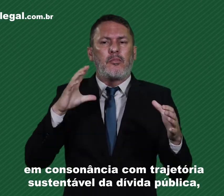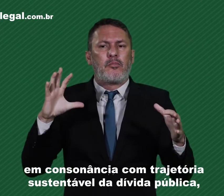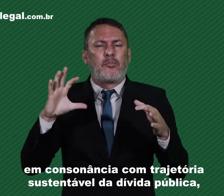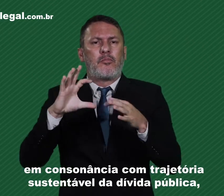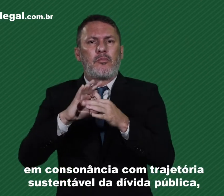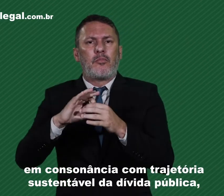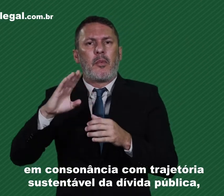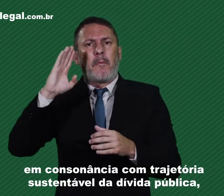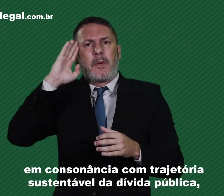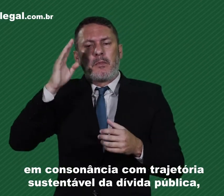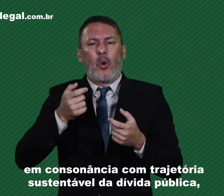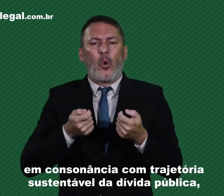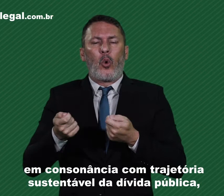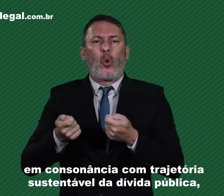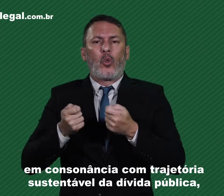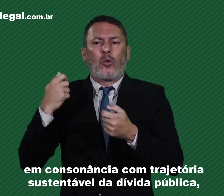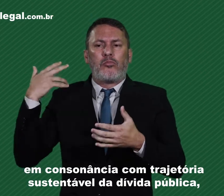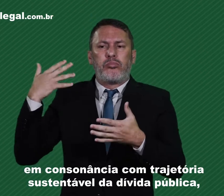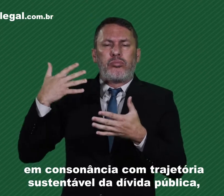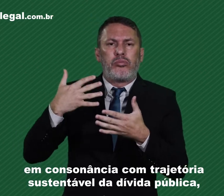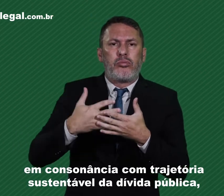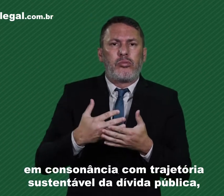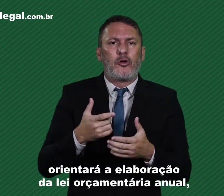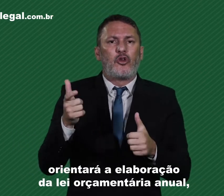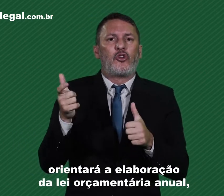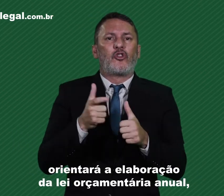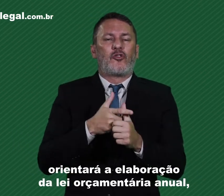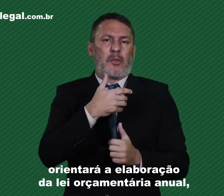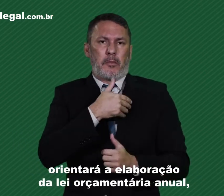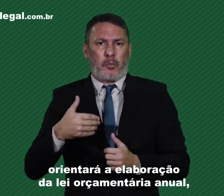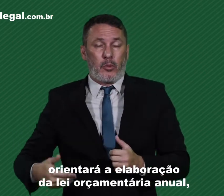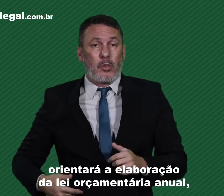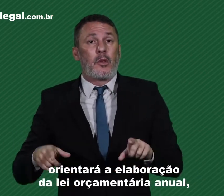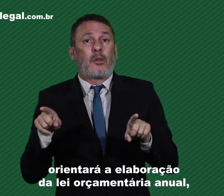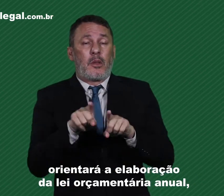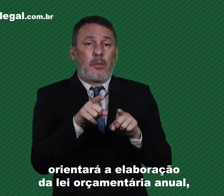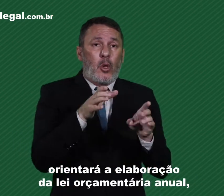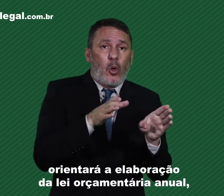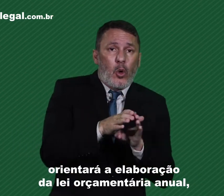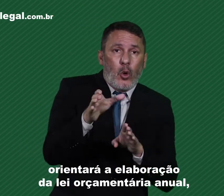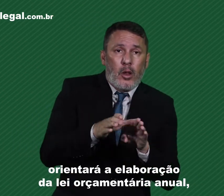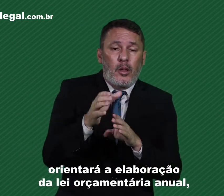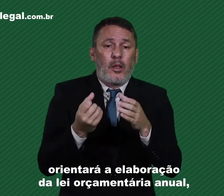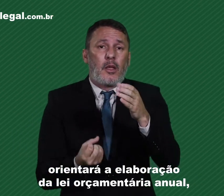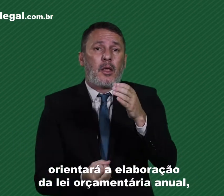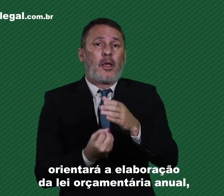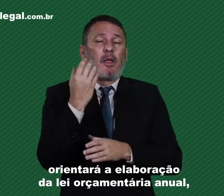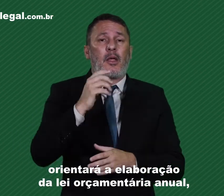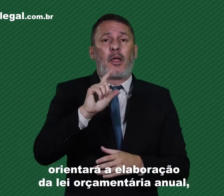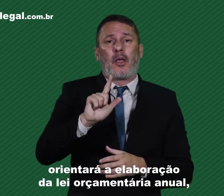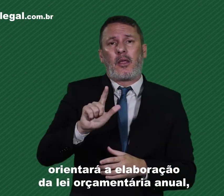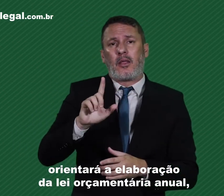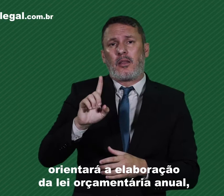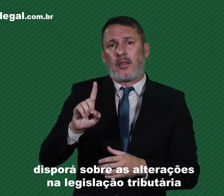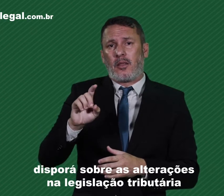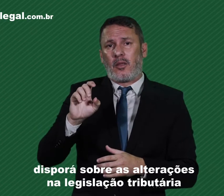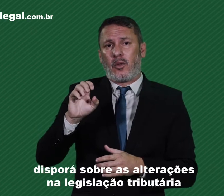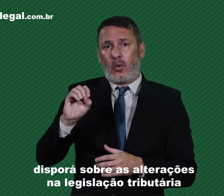trajetória sustentável da dívida pública orientará a elaboração da lei orçamentária anual disporá